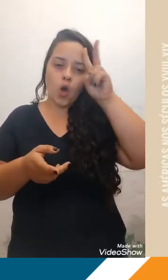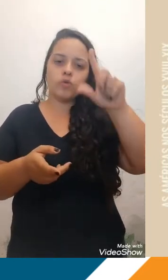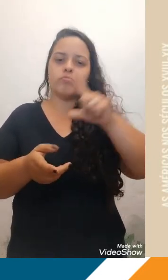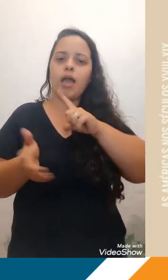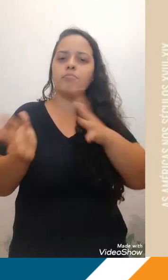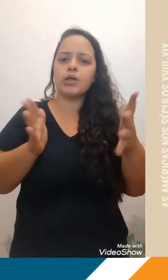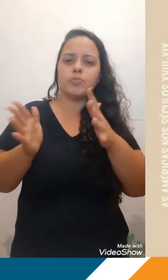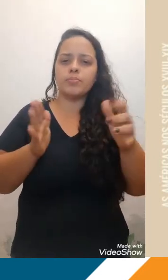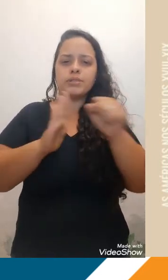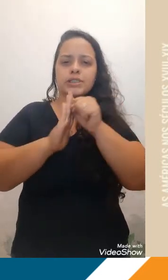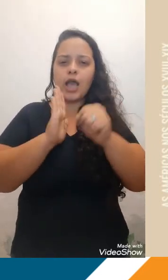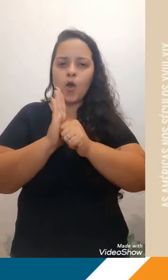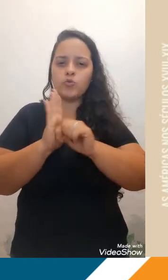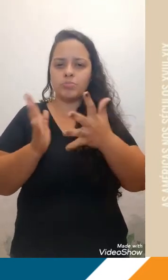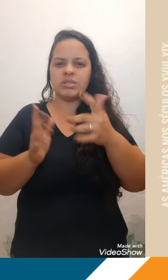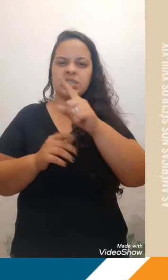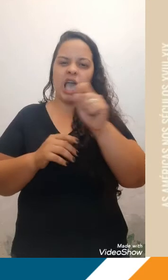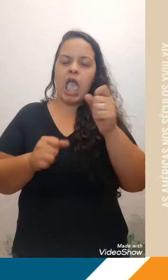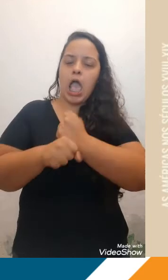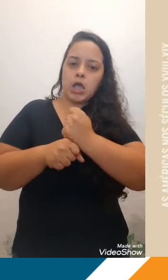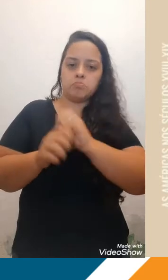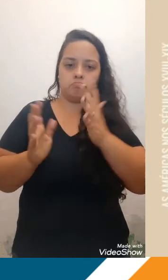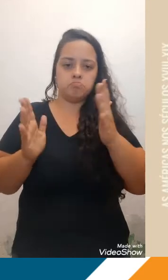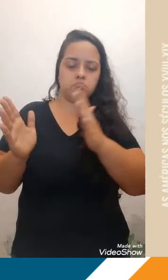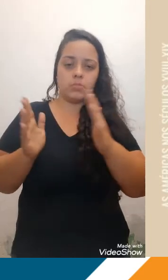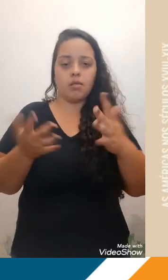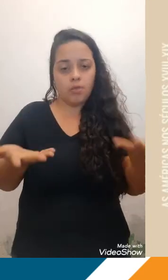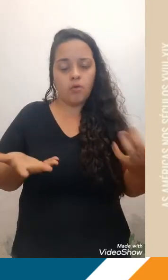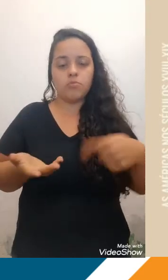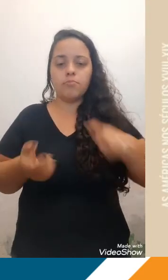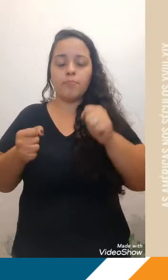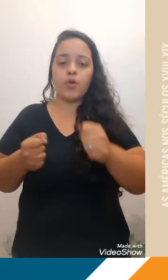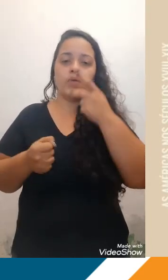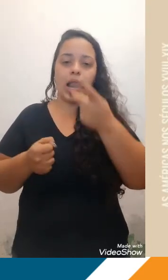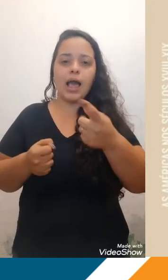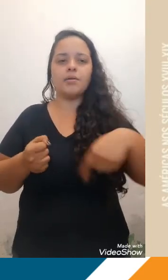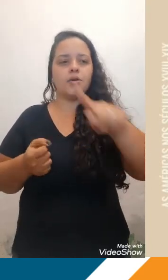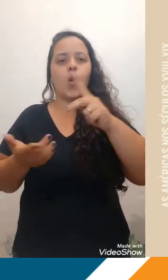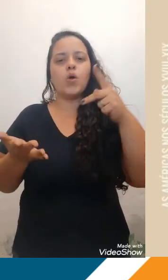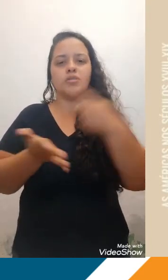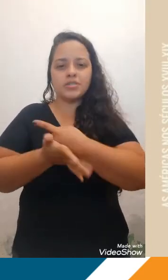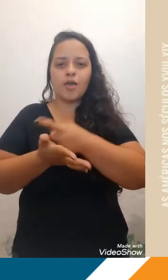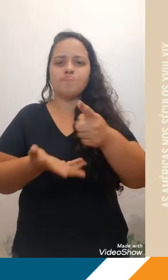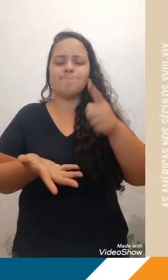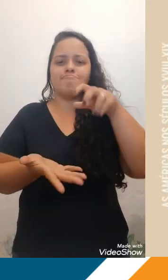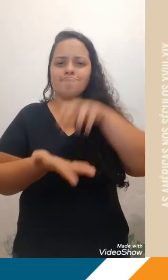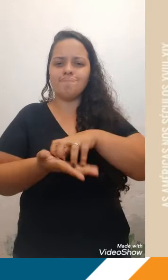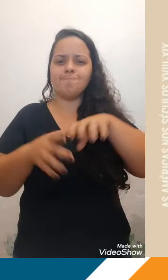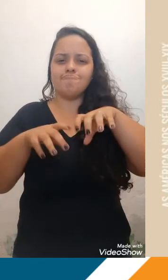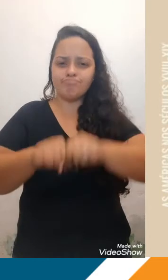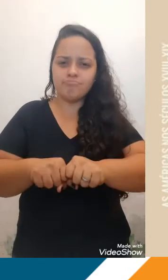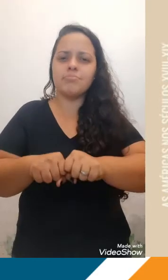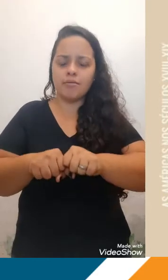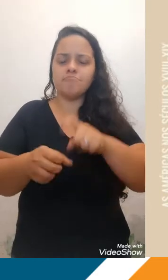dos séculos, que são as centenas de anos. Então, a gente pode dizer que esses eventos, a consolidação